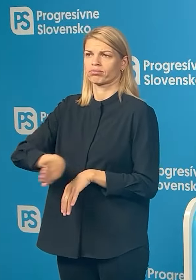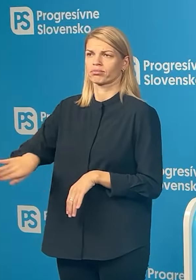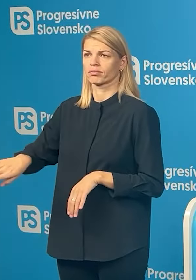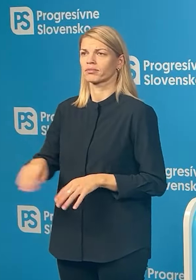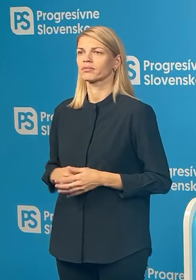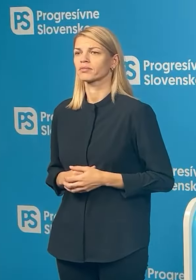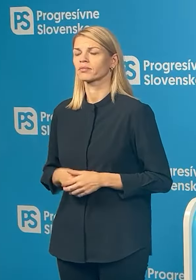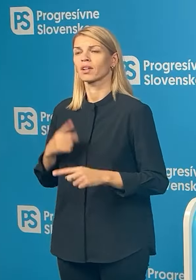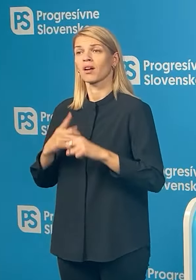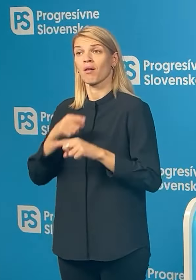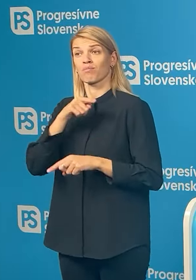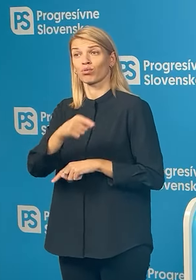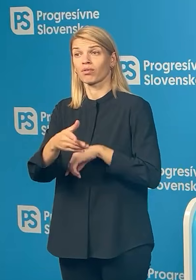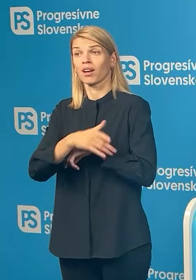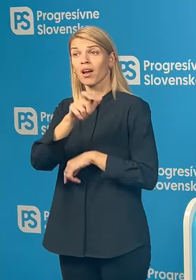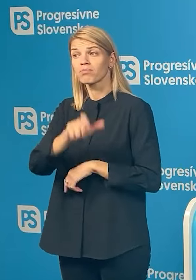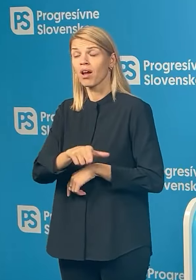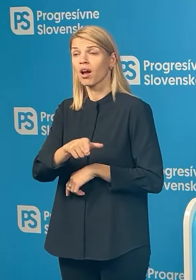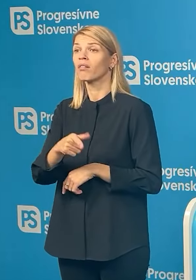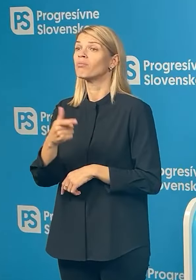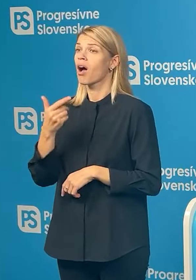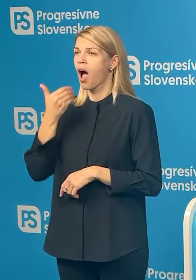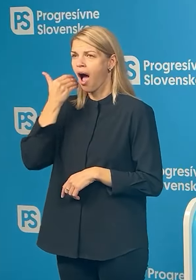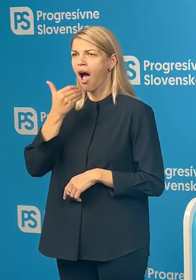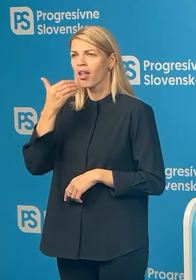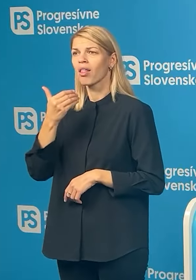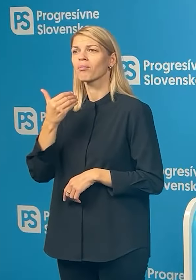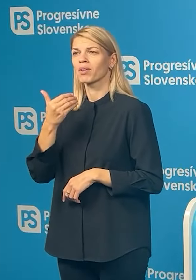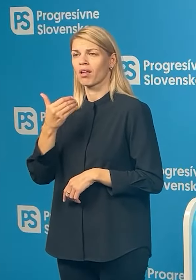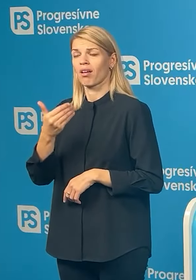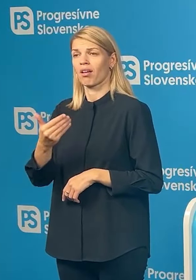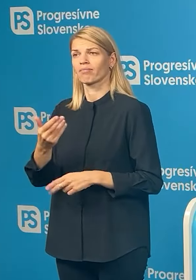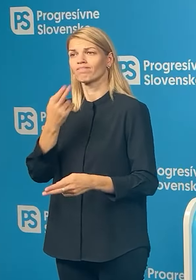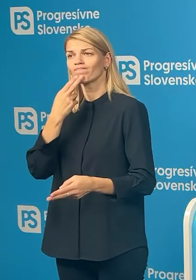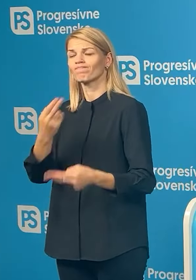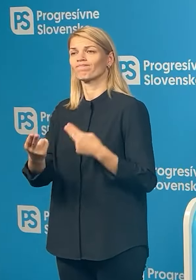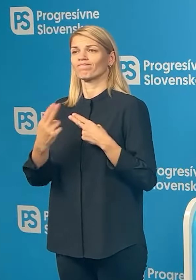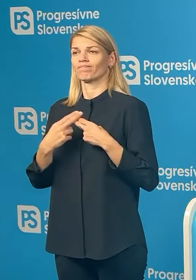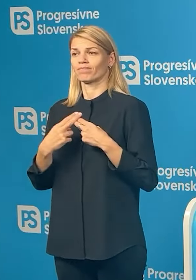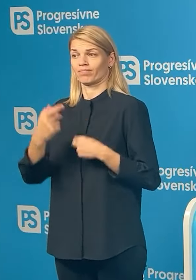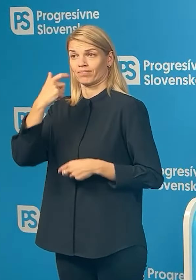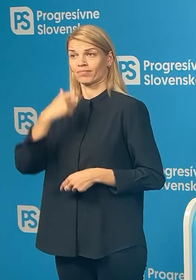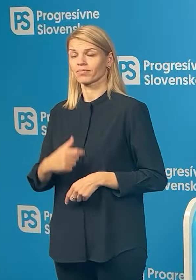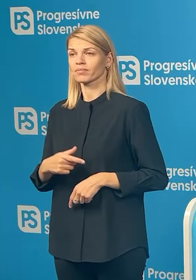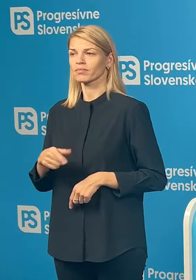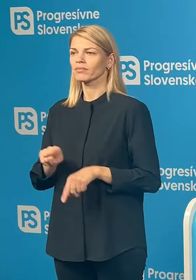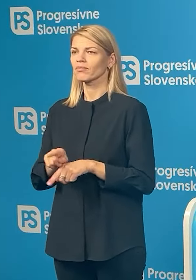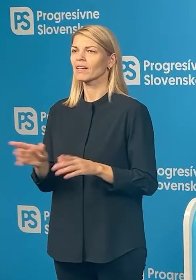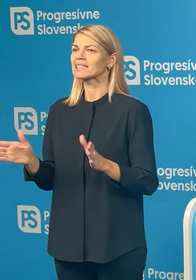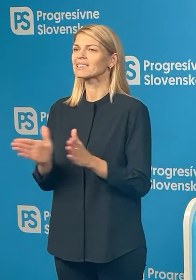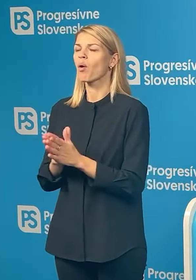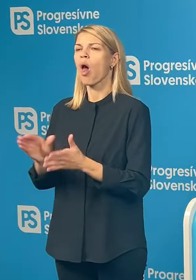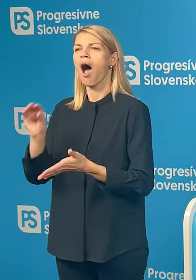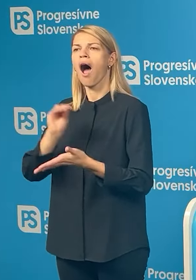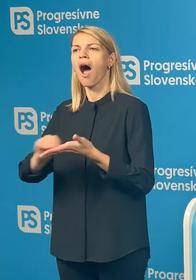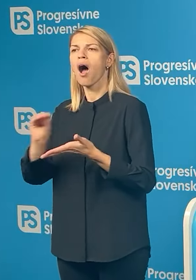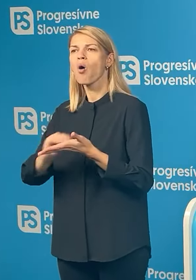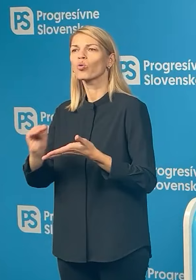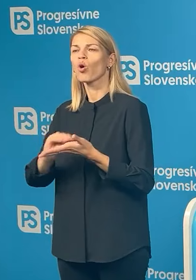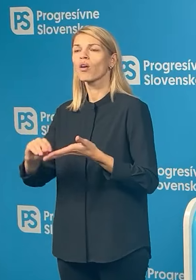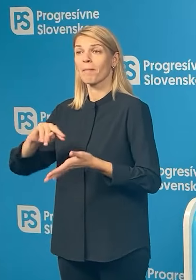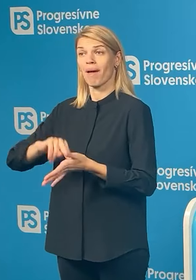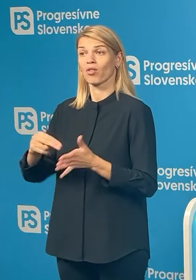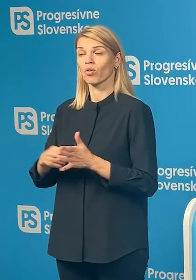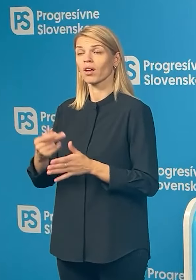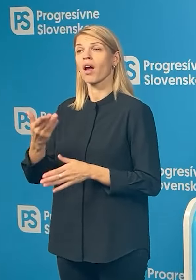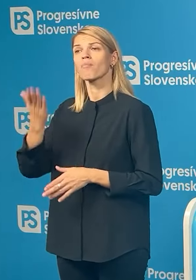dokonca hanebne priznal v odpovedi na moju poslaneckú interpeláciu, že spoluautormi tejto v úvodzovkách metodiky boli firmy,